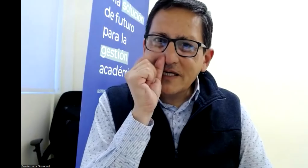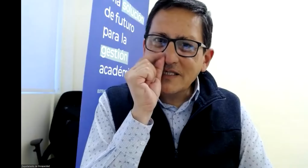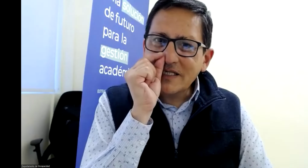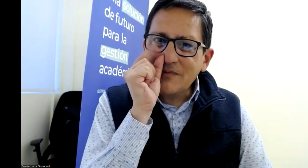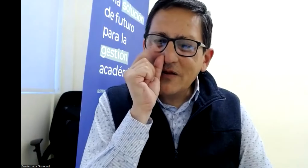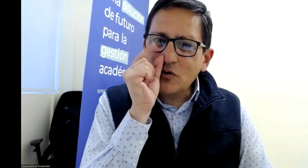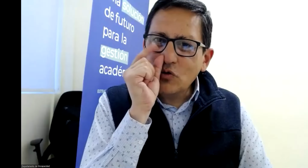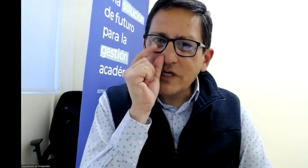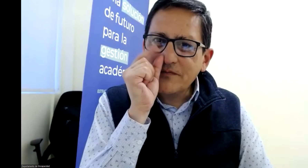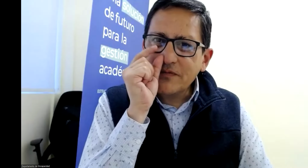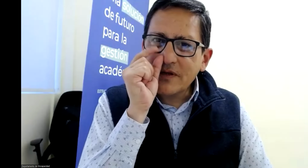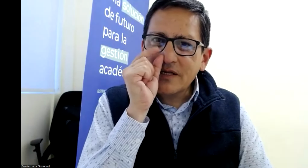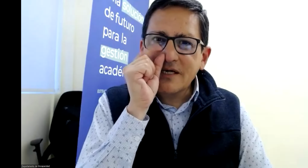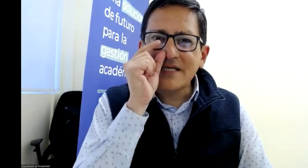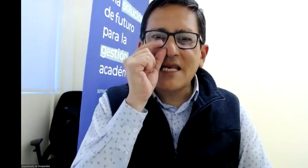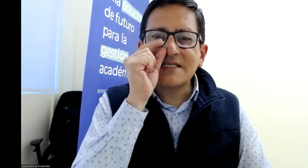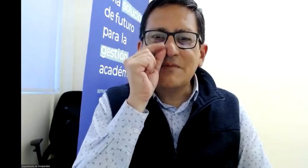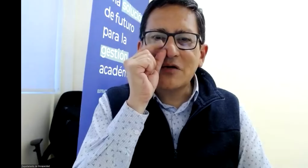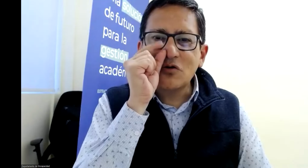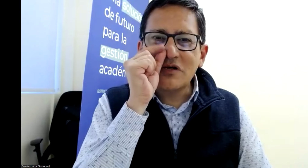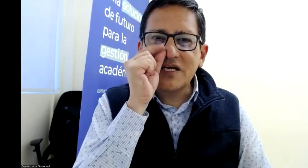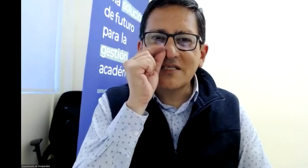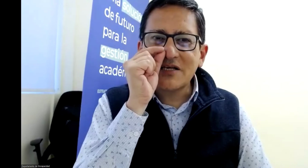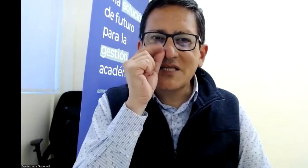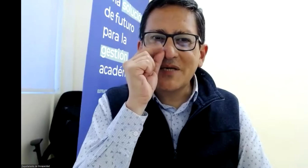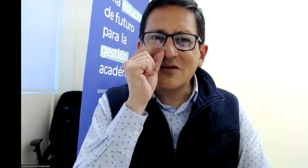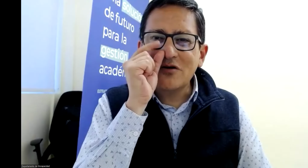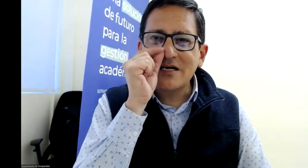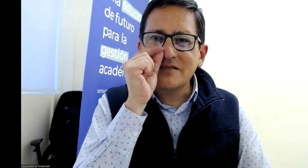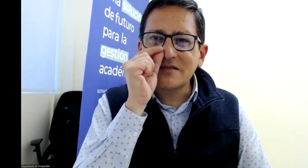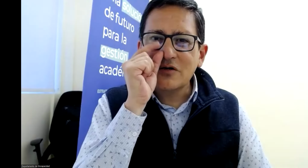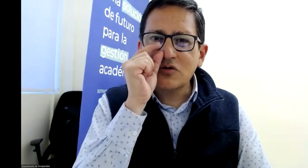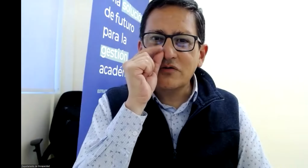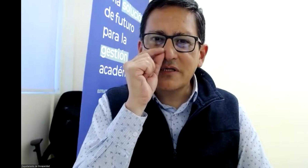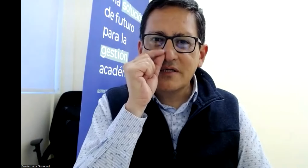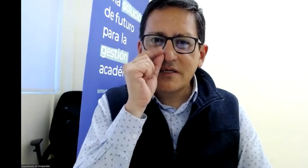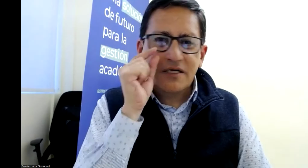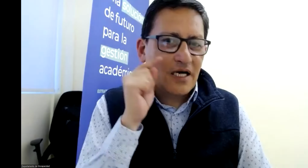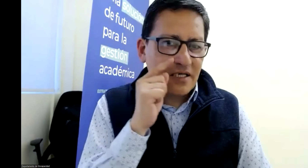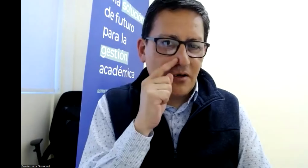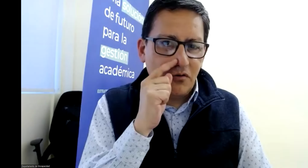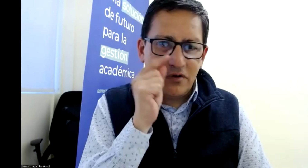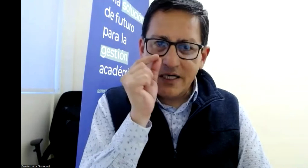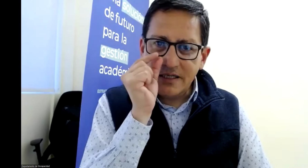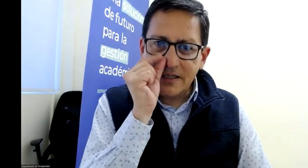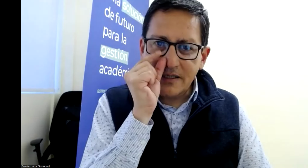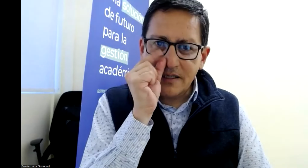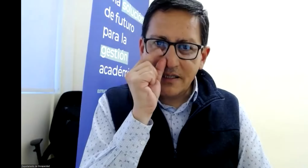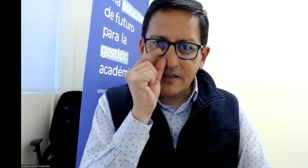ese es el mes de octubre esa es la seña para octubre nos está picando en la nariz octubre ahí en el lóbulo de la nariz ahí